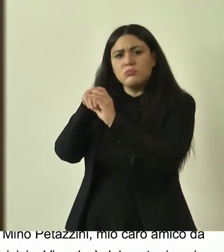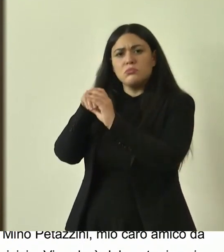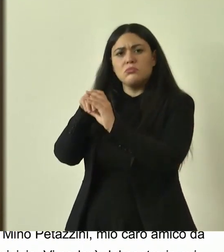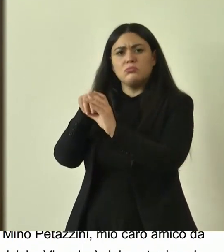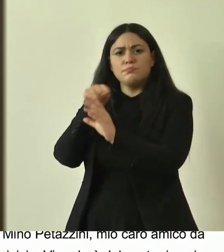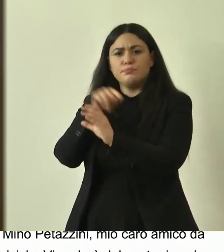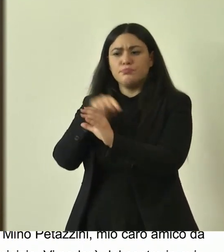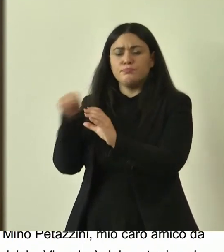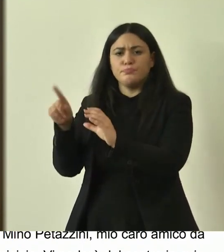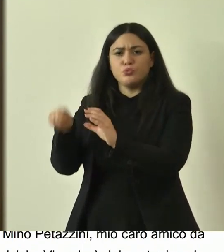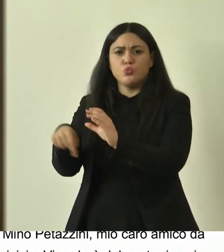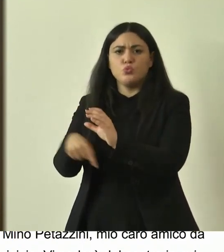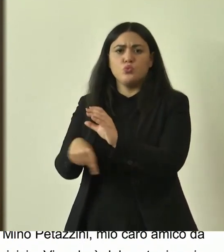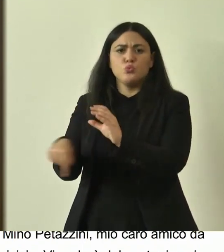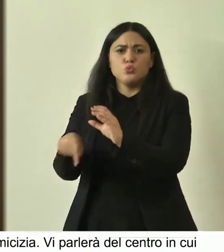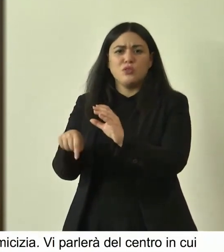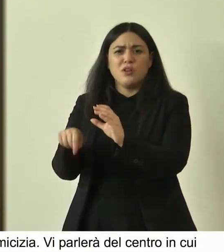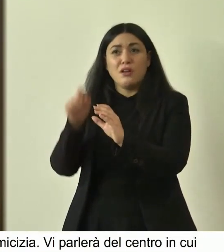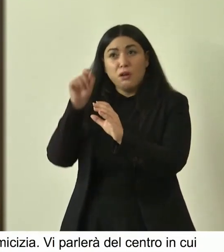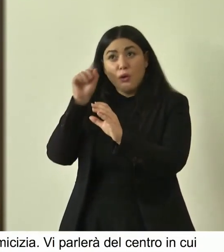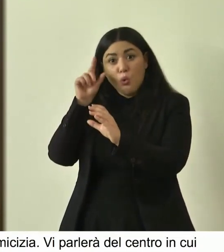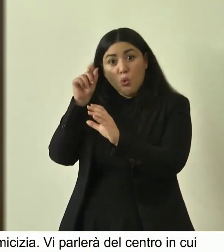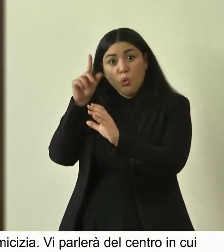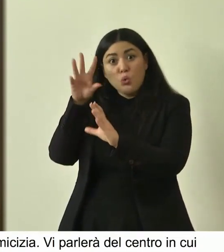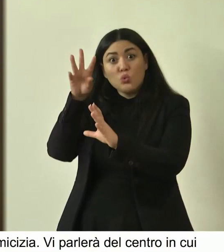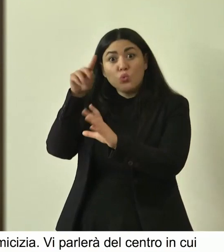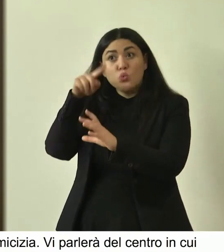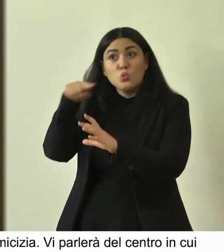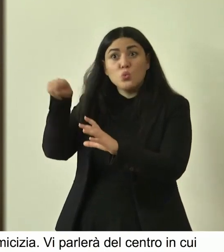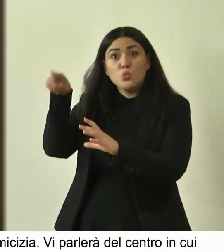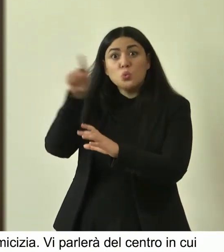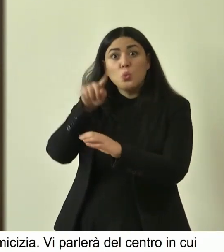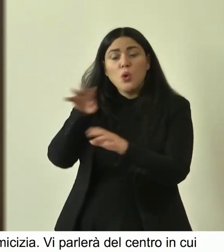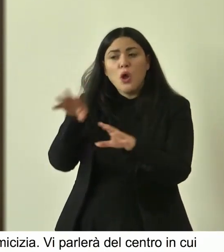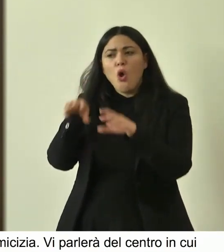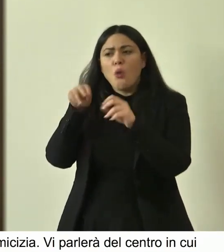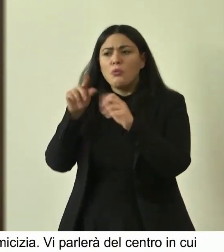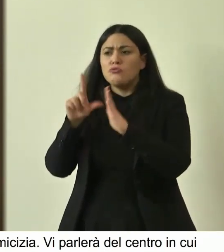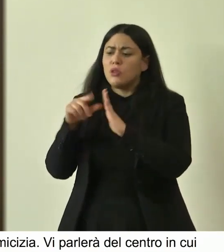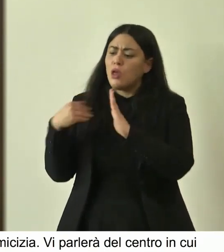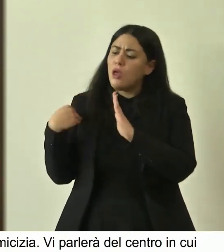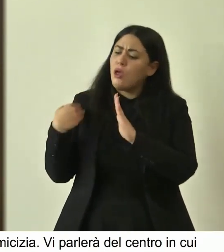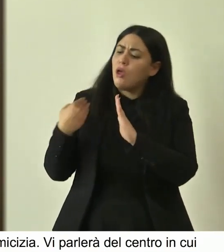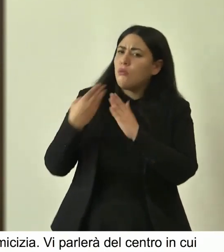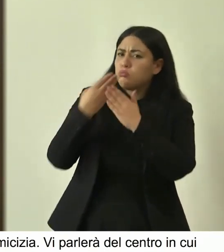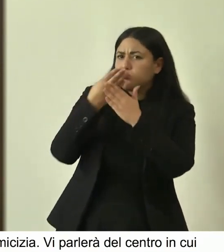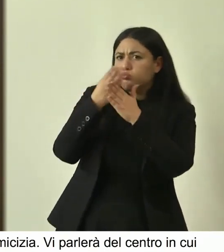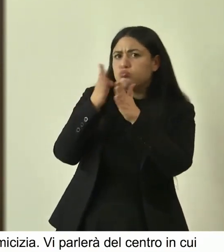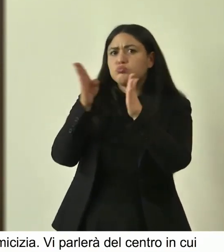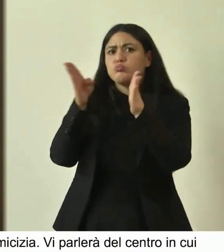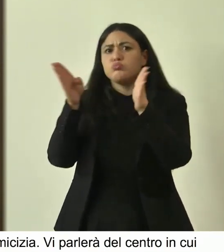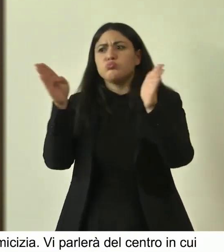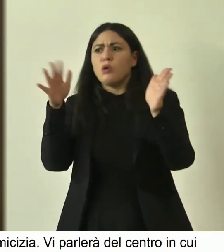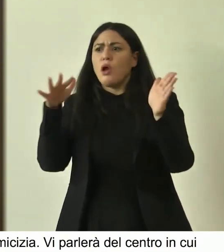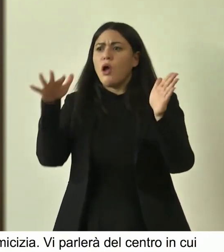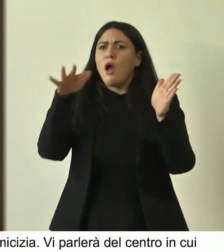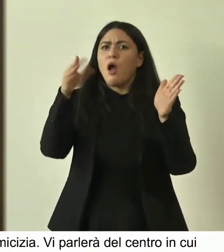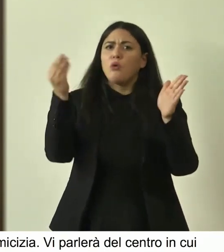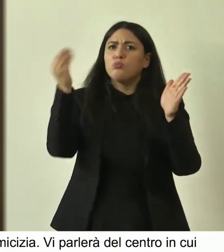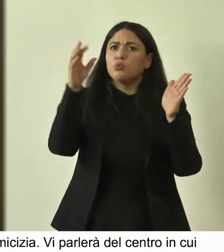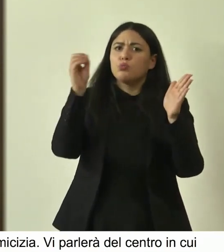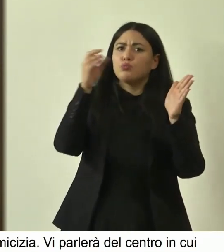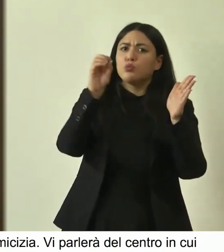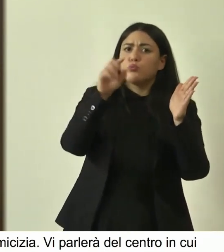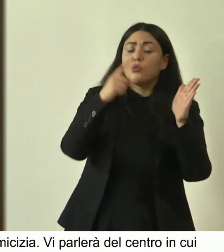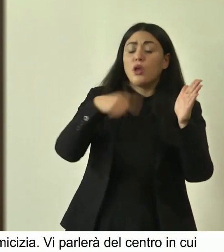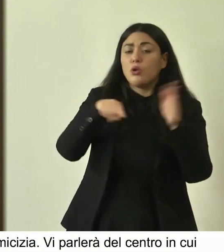sta cambiando l'idea stessa di cultura, che si sta allargando a molti ambiti, e giustamente dobbiamo fare un lavoro in questo